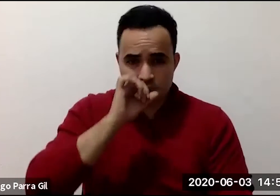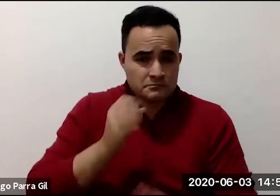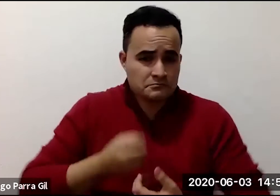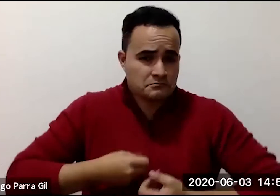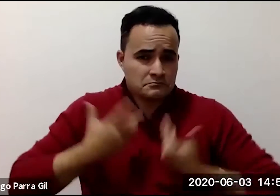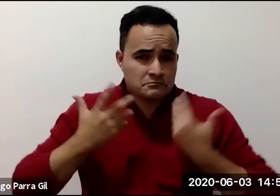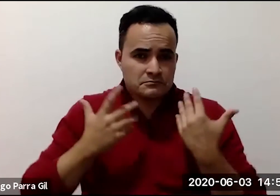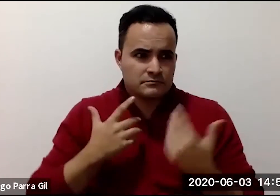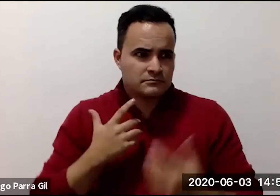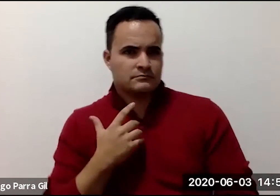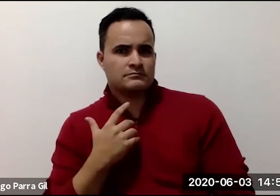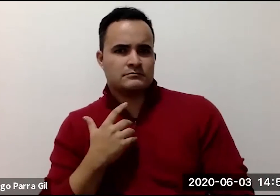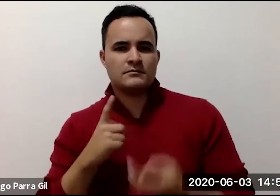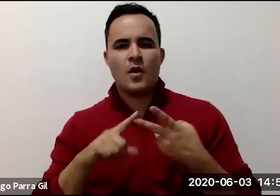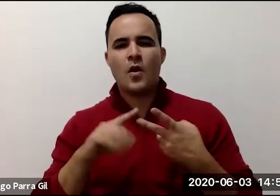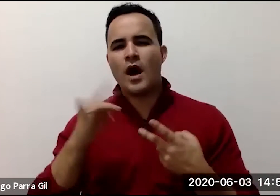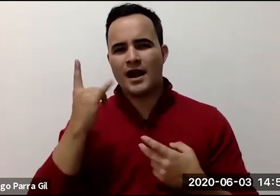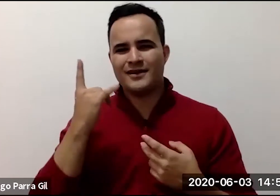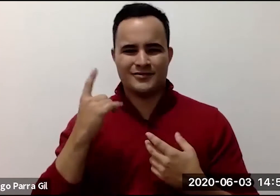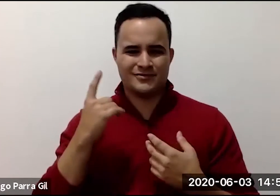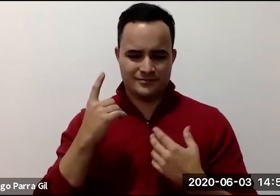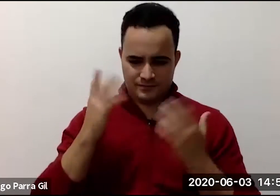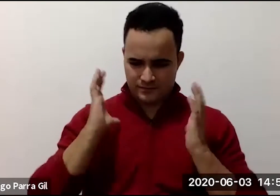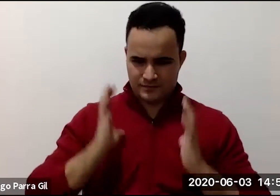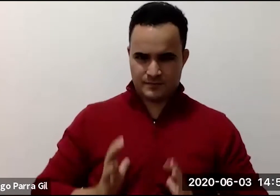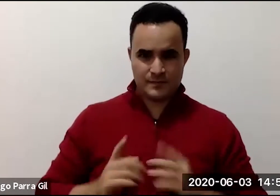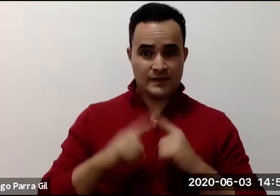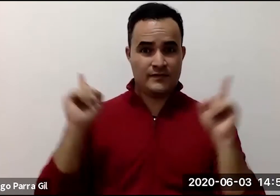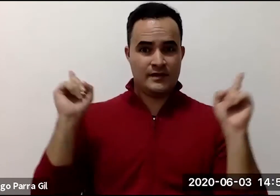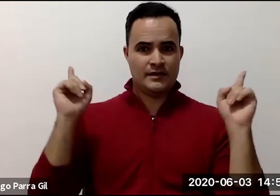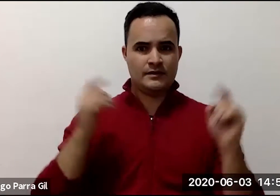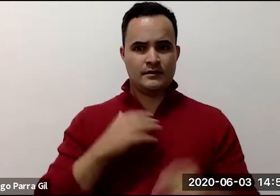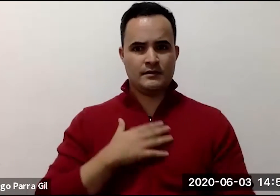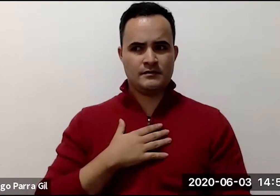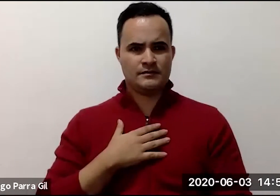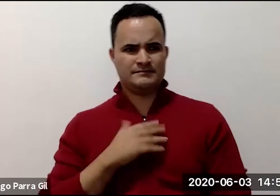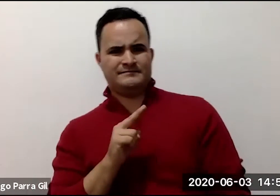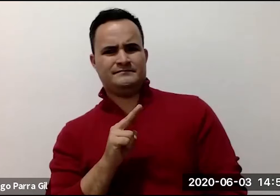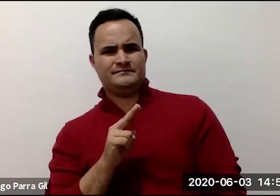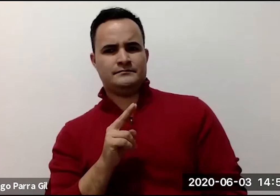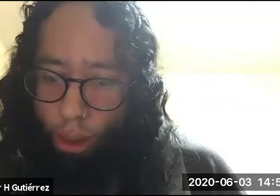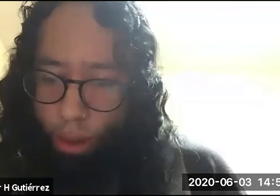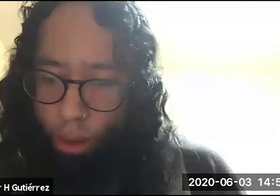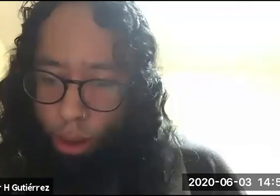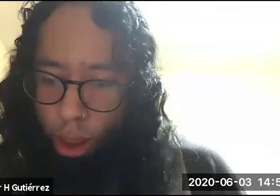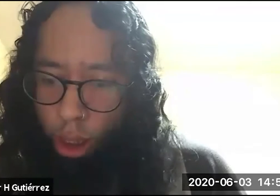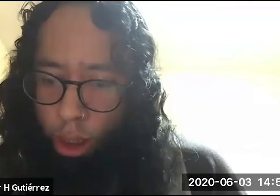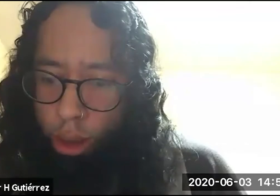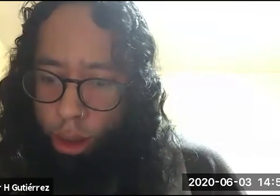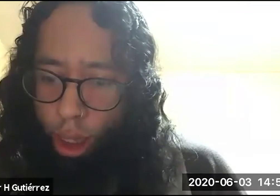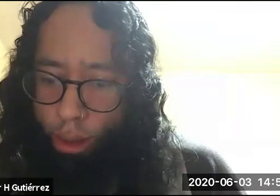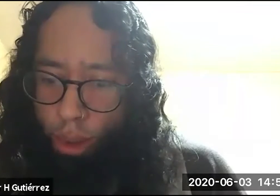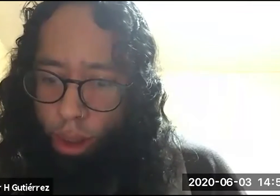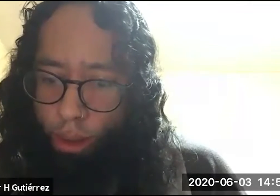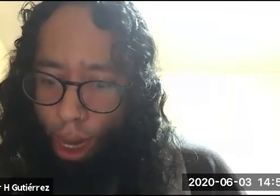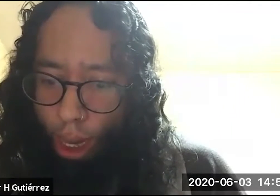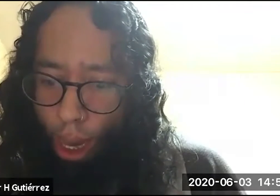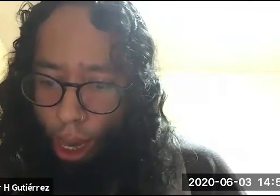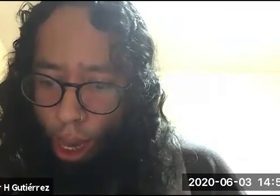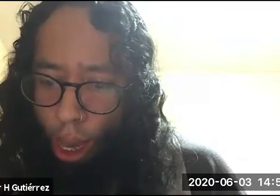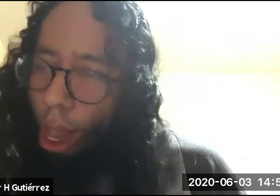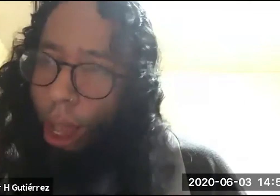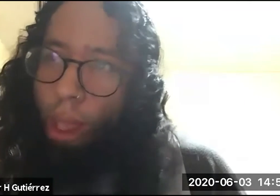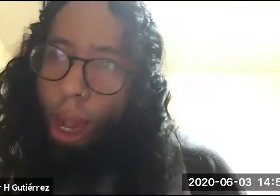la enfermedad. Entonces creo que eso ya implica también una manera de relacionarnos, ¿no? No sé cómo se